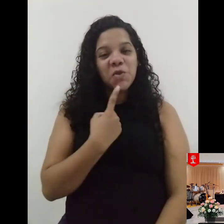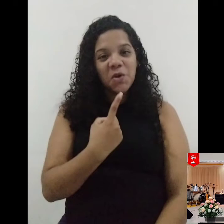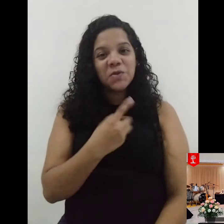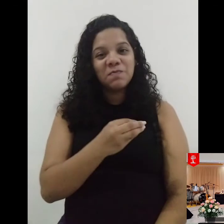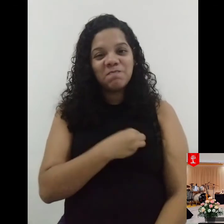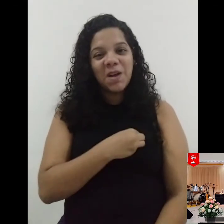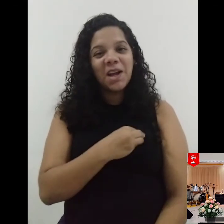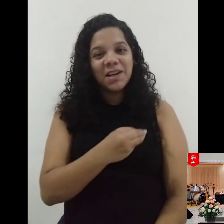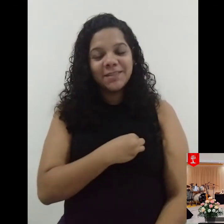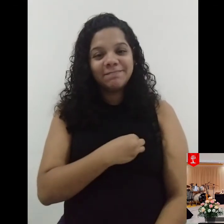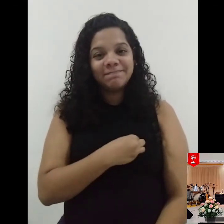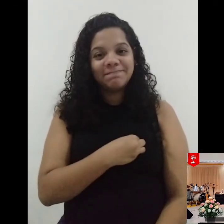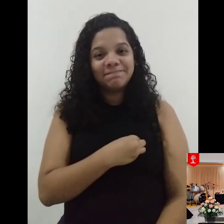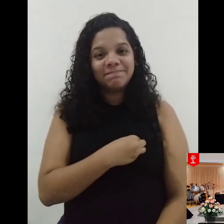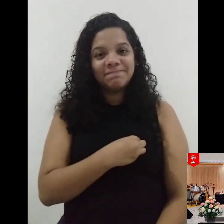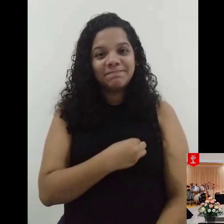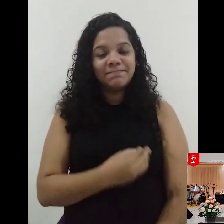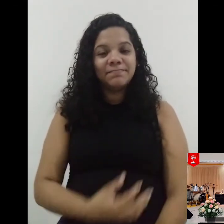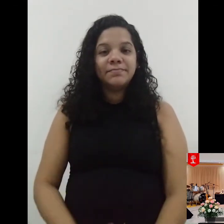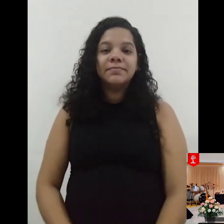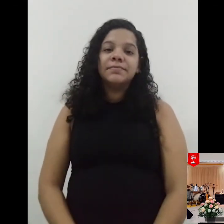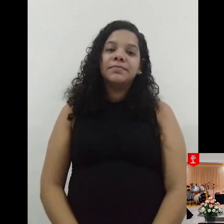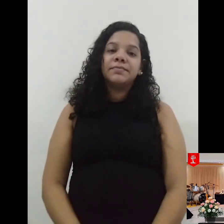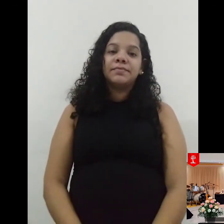iremos dizer assim: eu sou pecador.